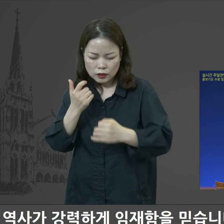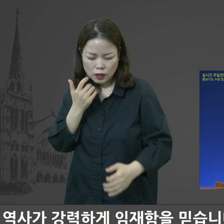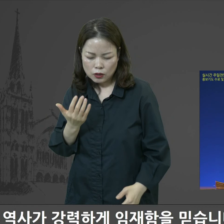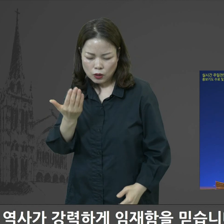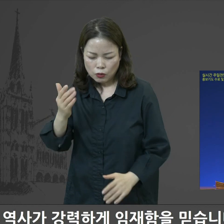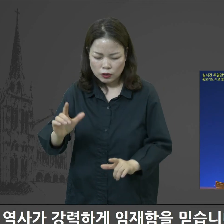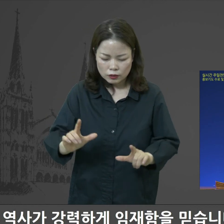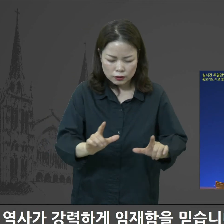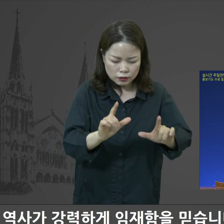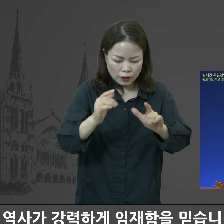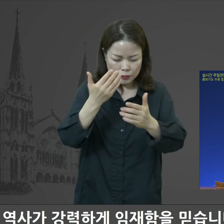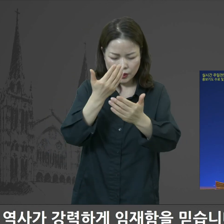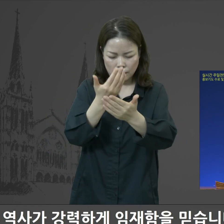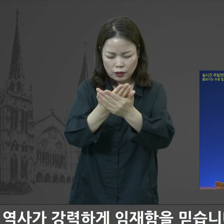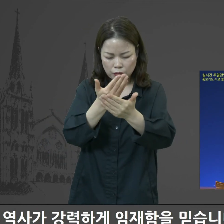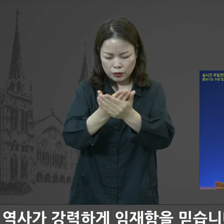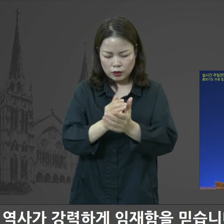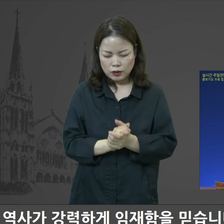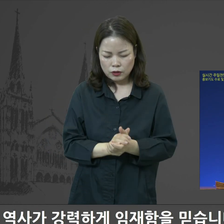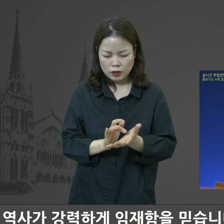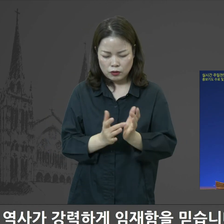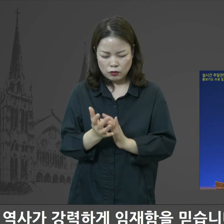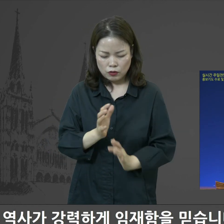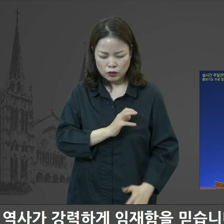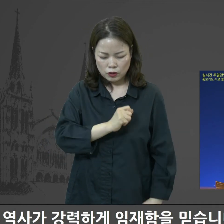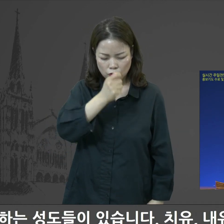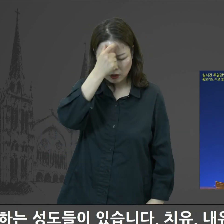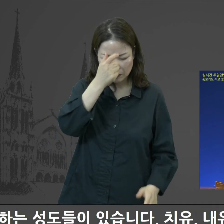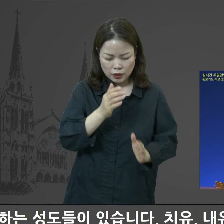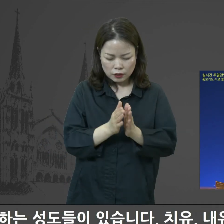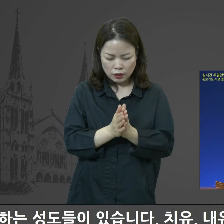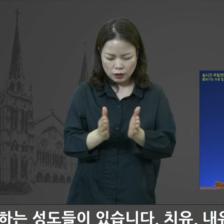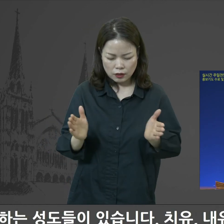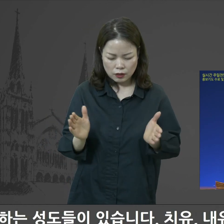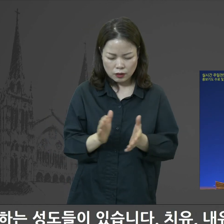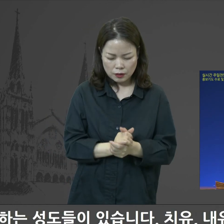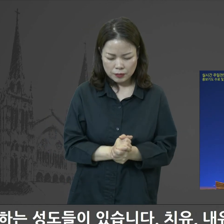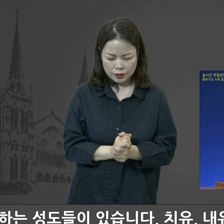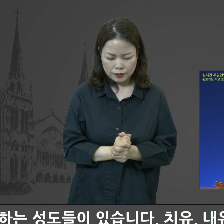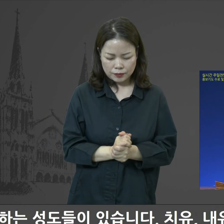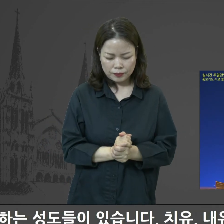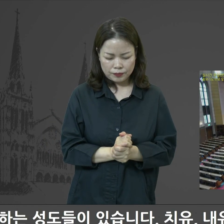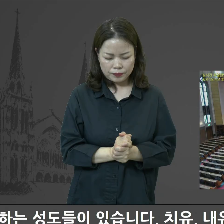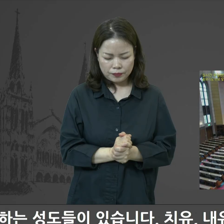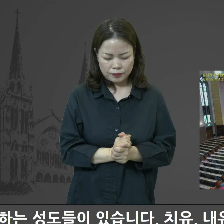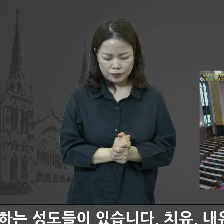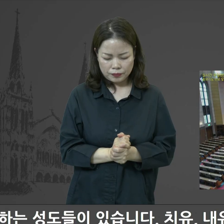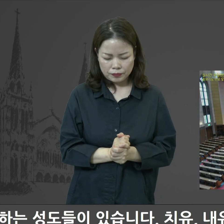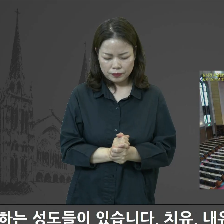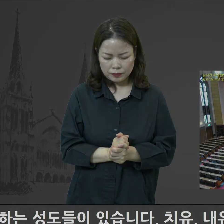저희들의 삶이 되게 하여 주시옵소서. 예수님의 이름으로 기도하옵나이다. 아멘.